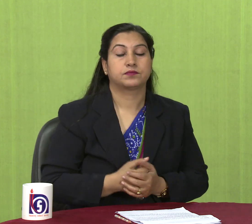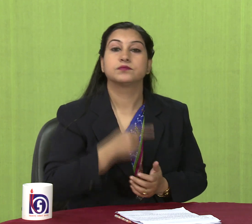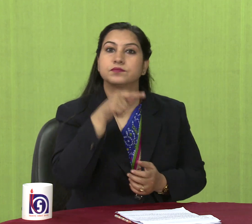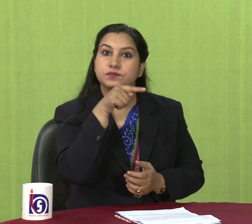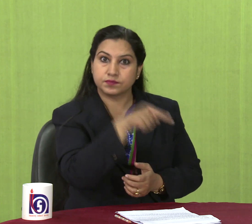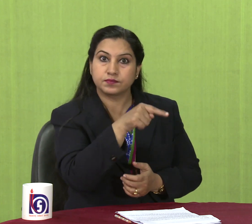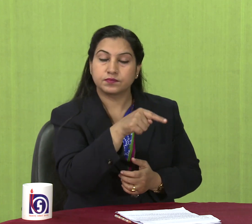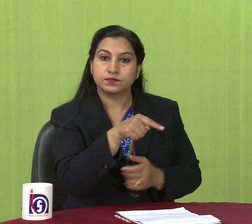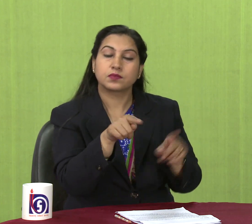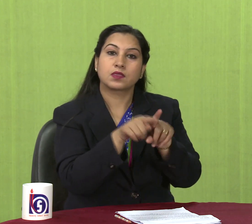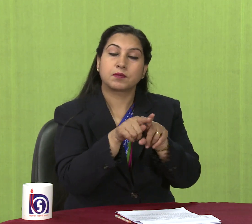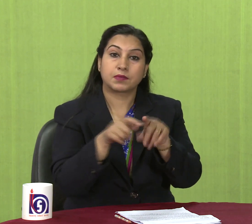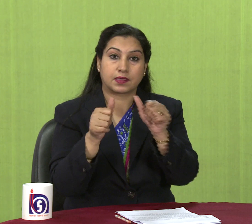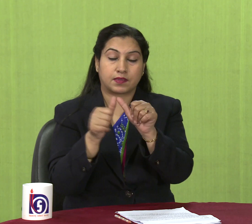यहाँ यमक अलंकार है।